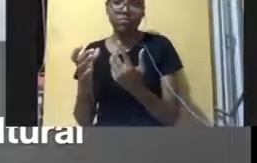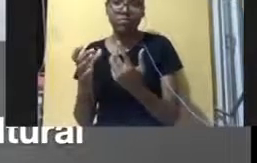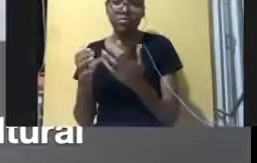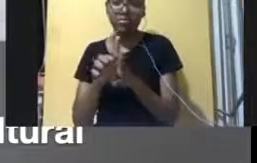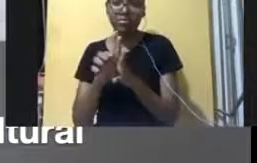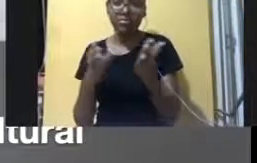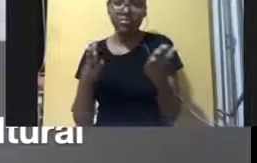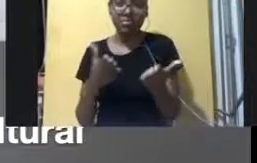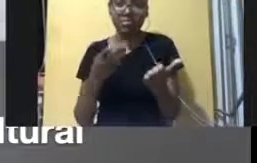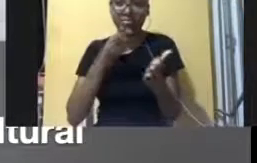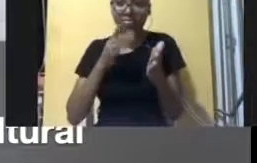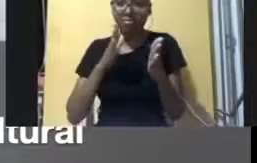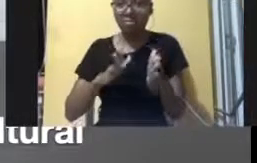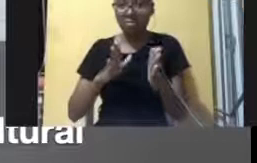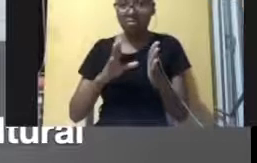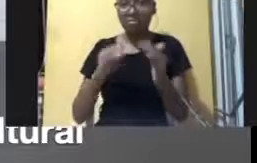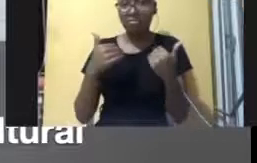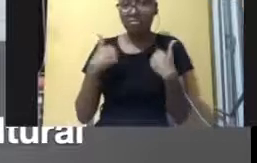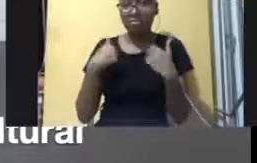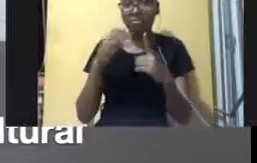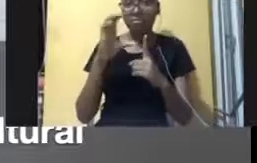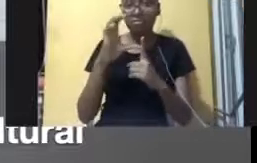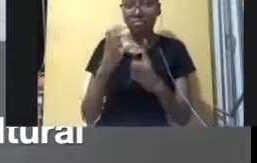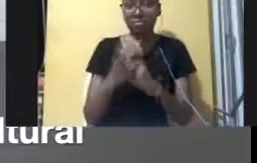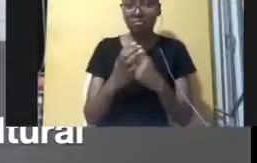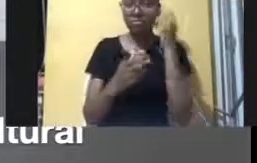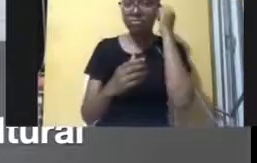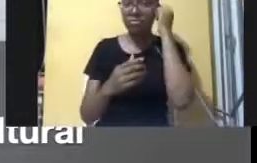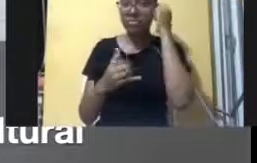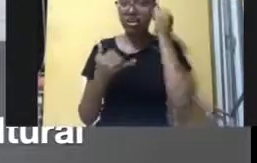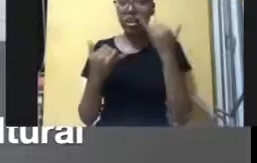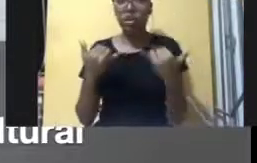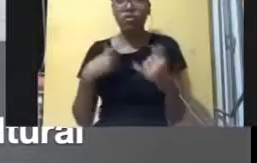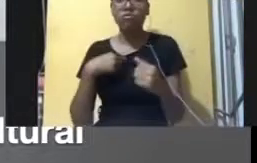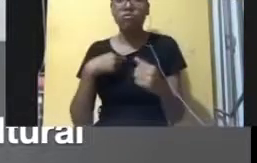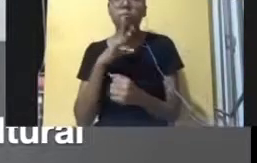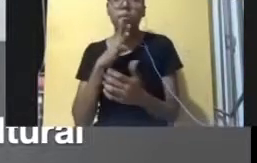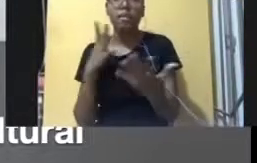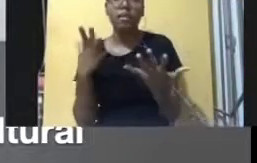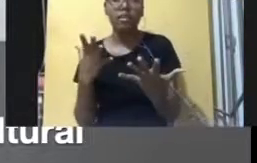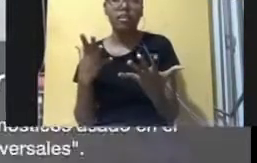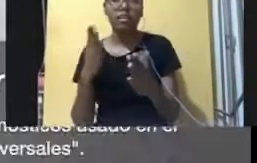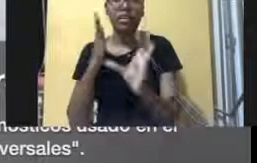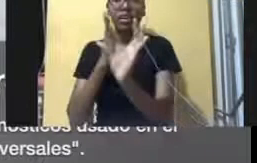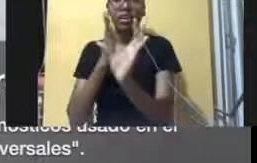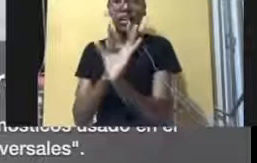hablar un poco de la psicología multicultural con personas sordas.